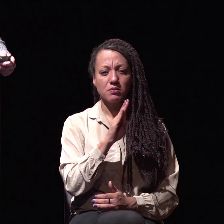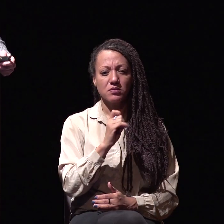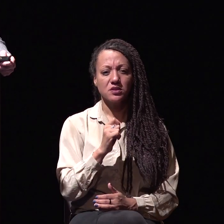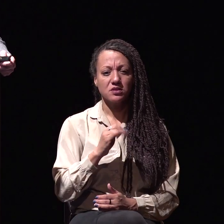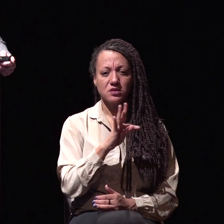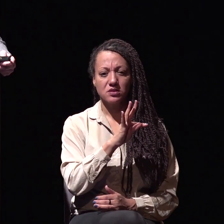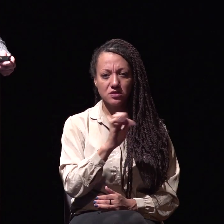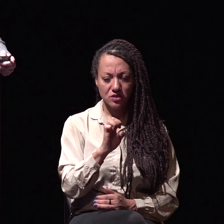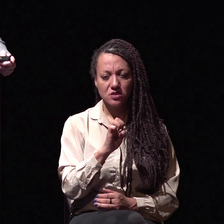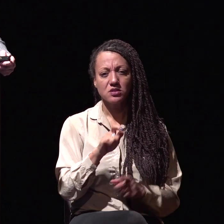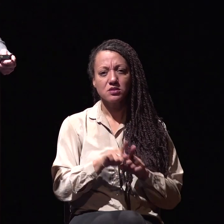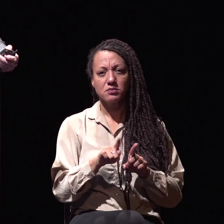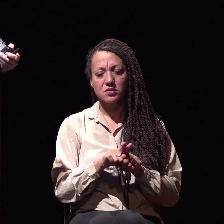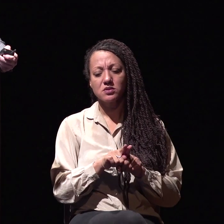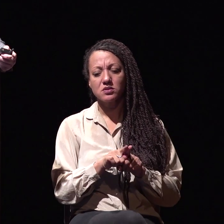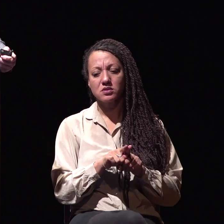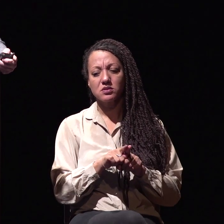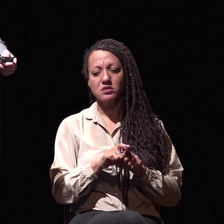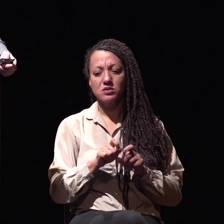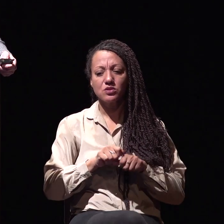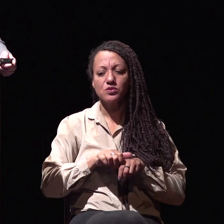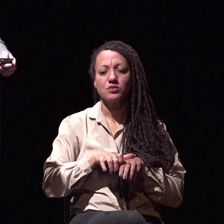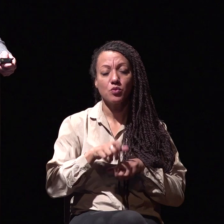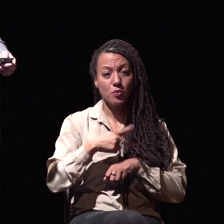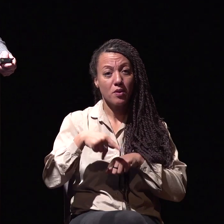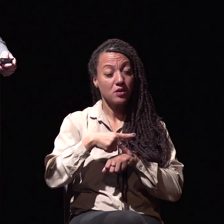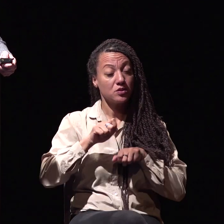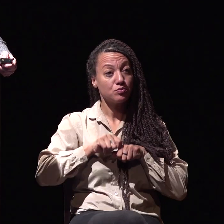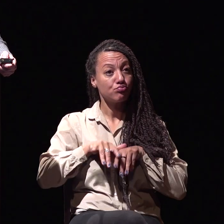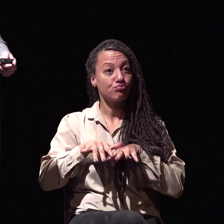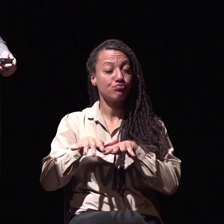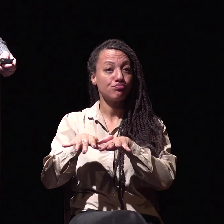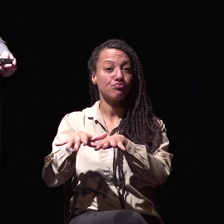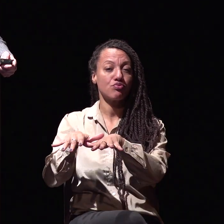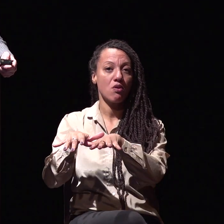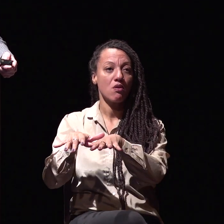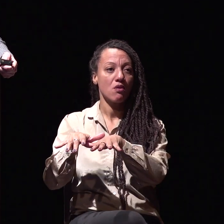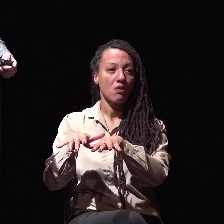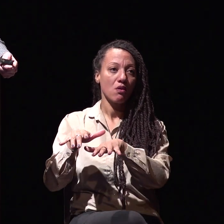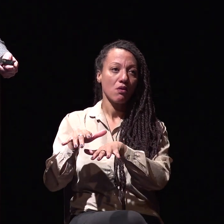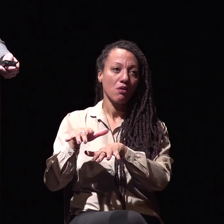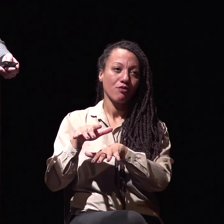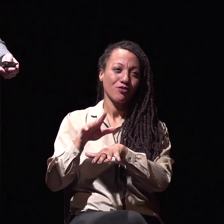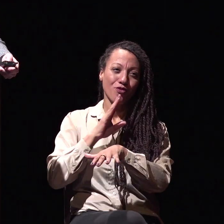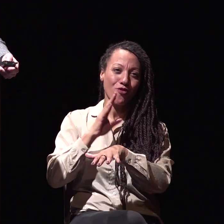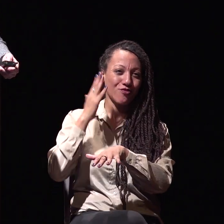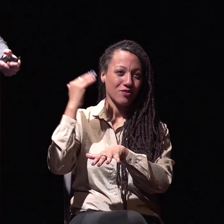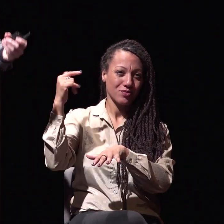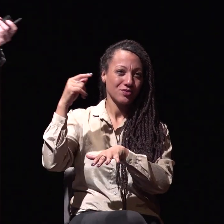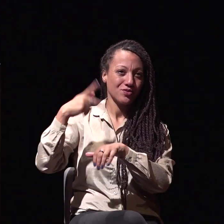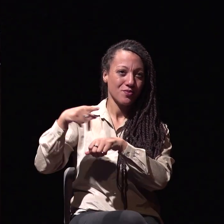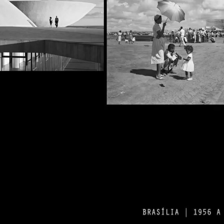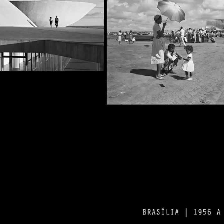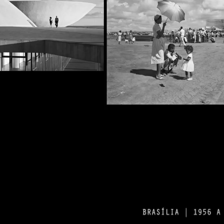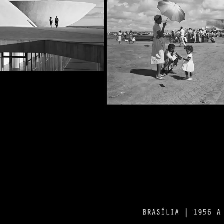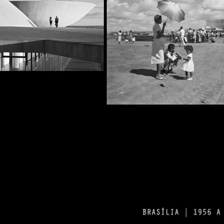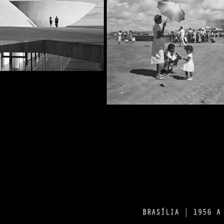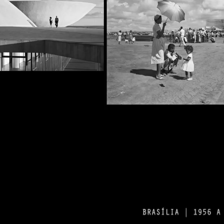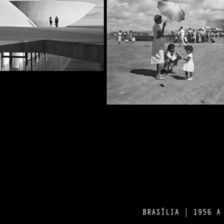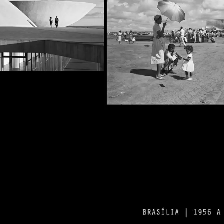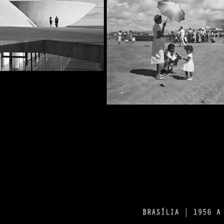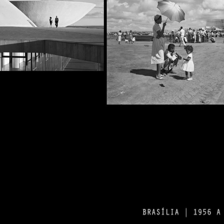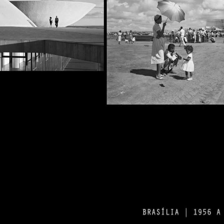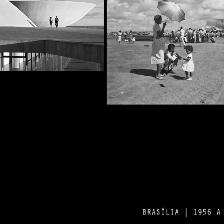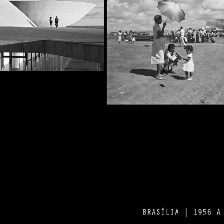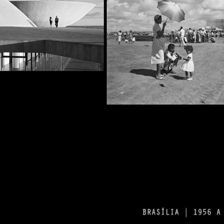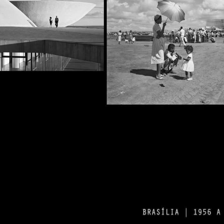nação moderna, difundindo o país no cenário internacional. Os anos de 46 a 60 no Brasil foram marcados pela recepção